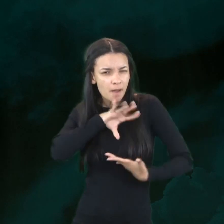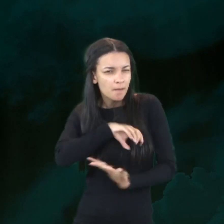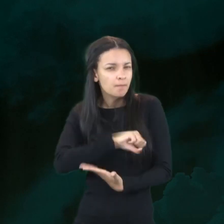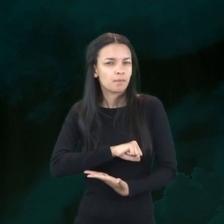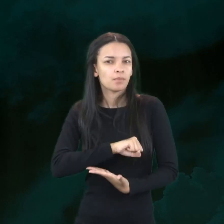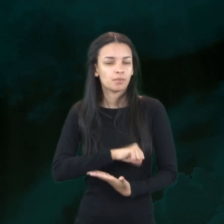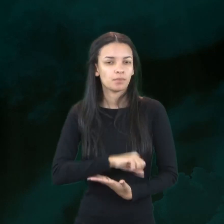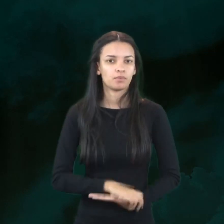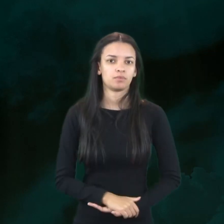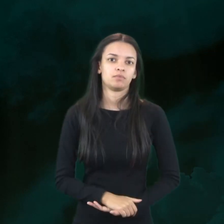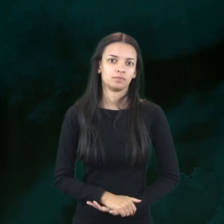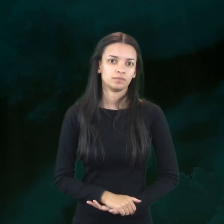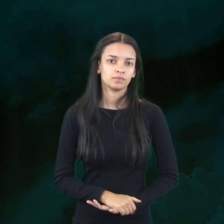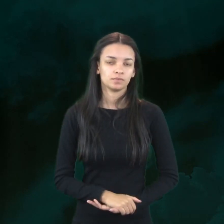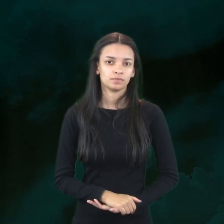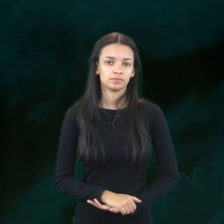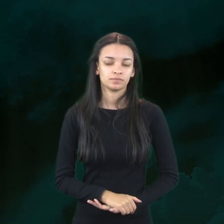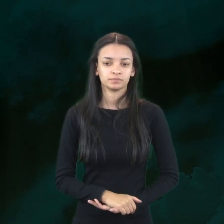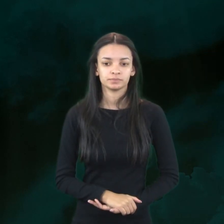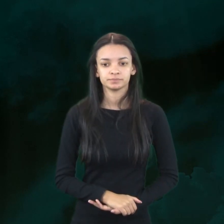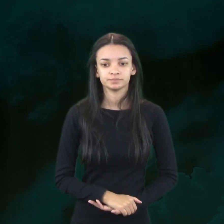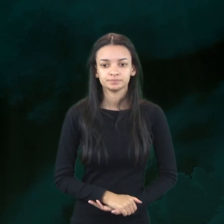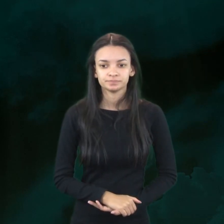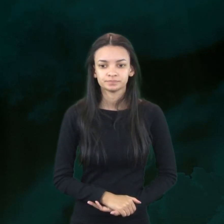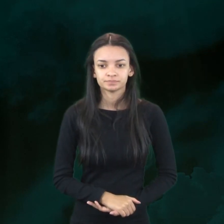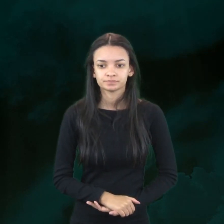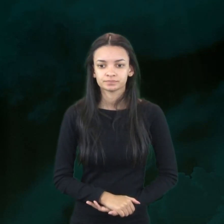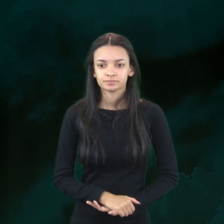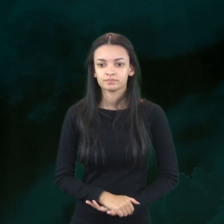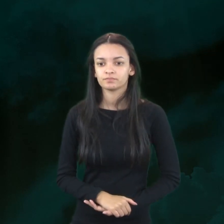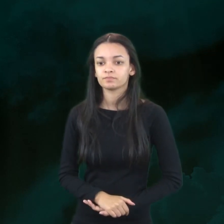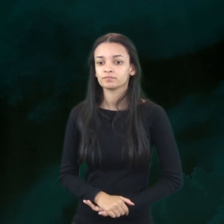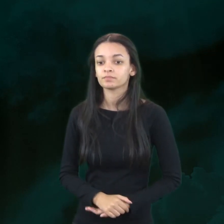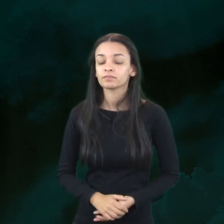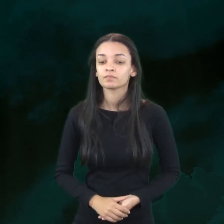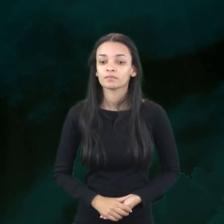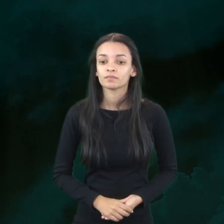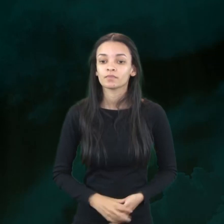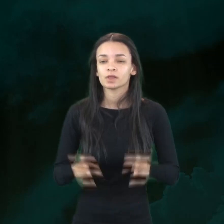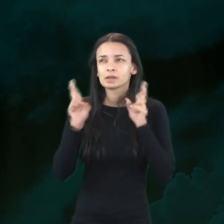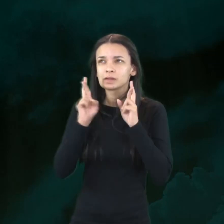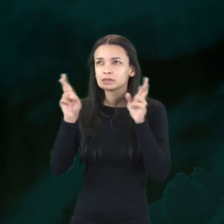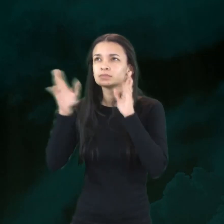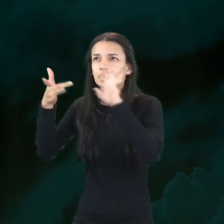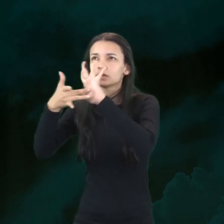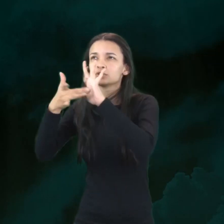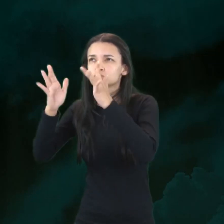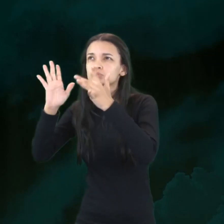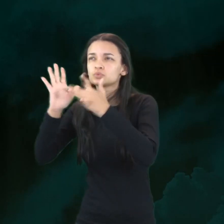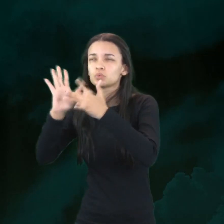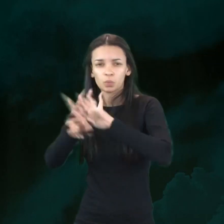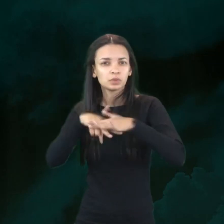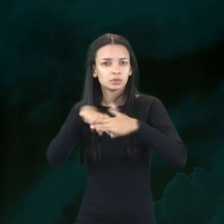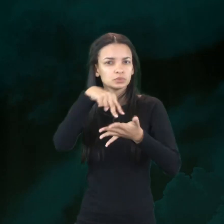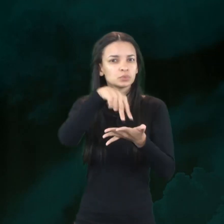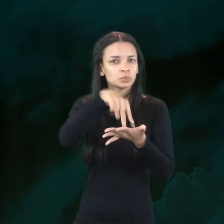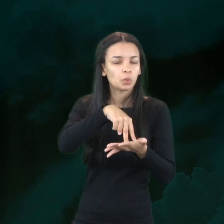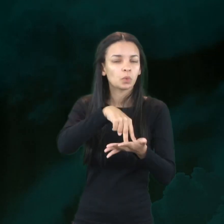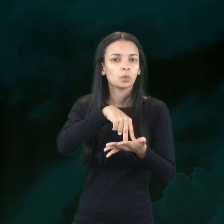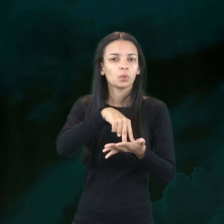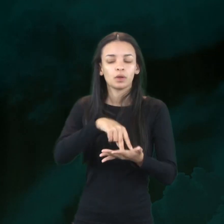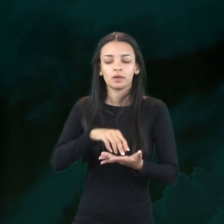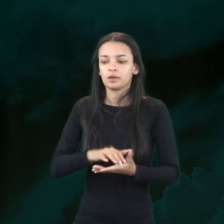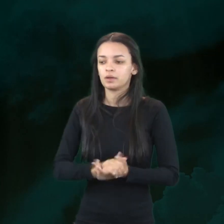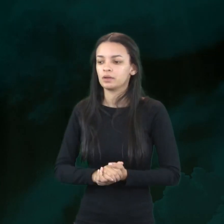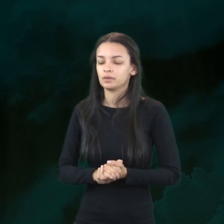para guardardes dos céus o seu Filho, a quem Ele ressuscitou dentre os mortos, Jesus que nos livra da ira vindoura. Aqui